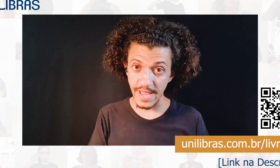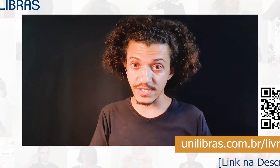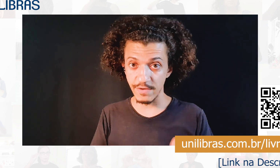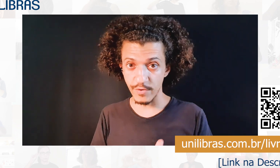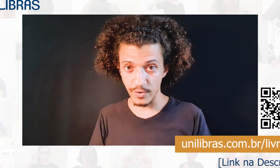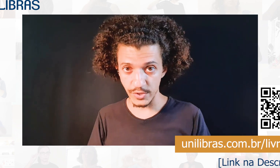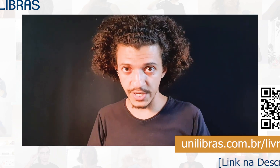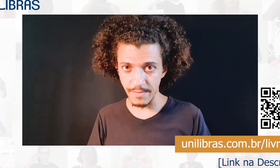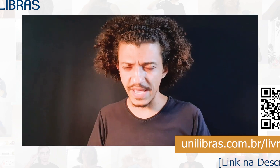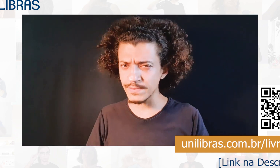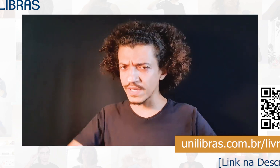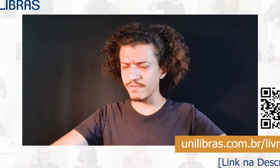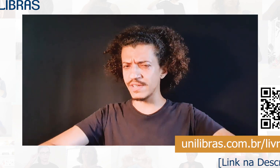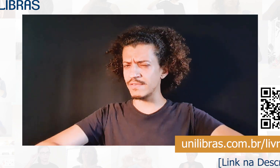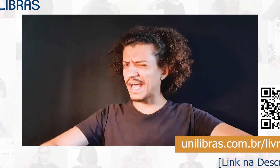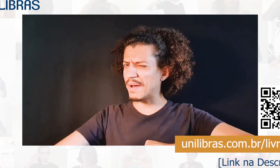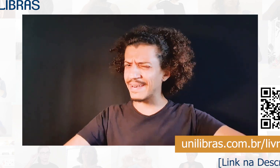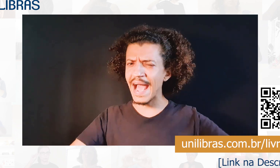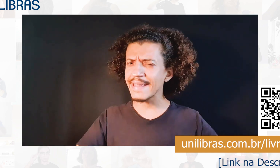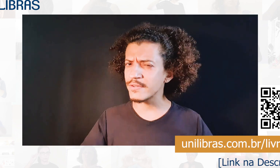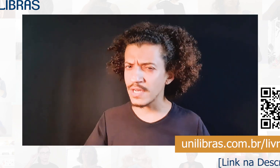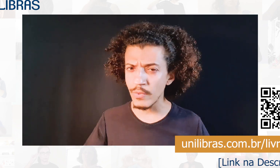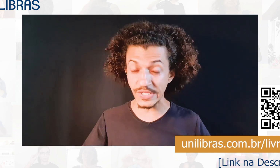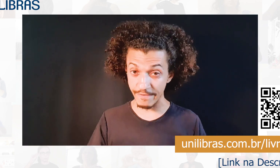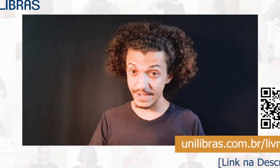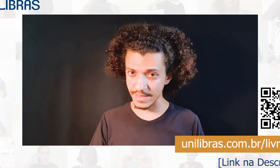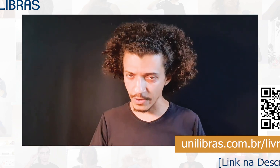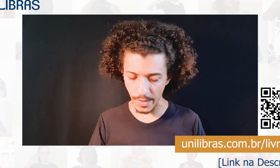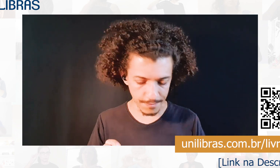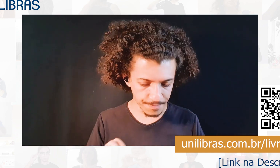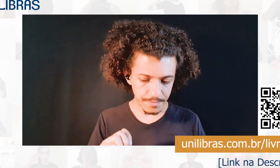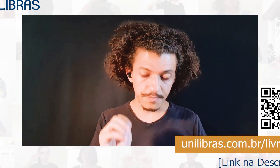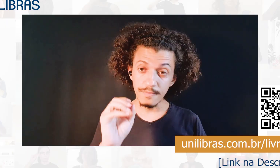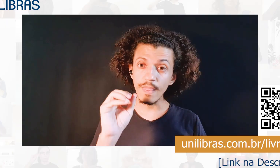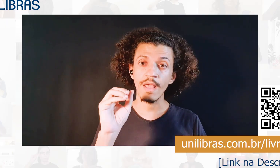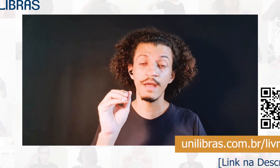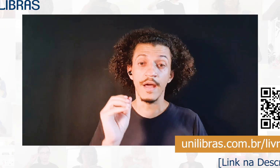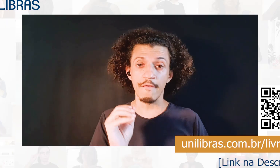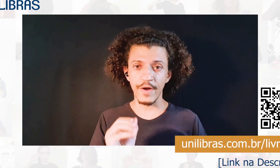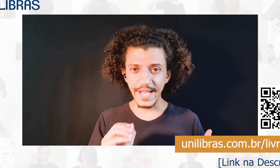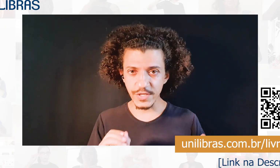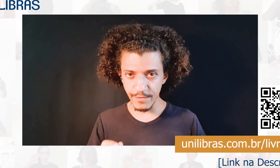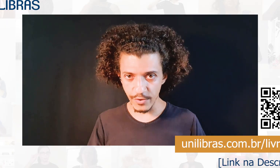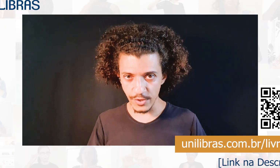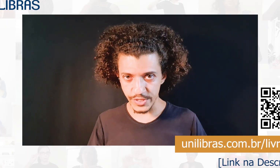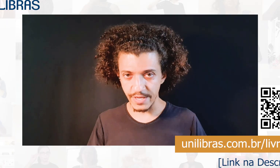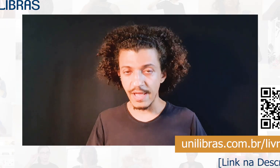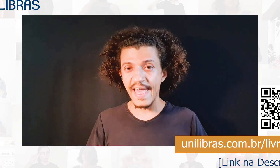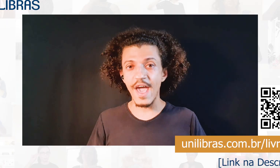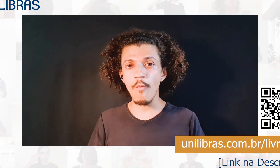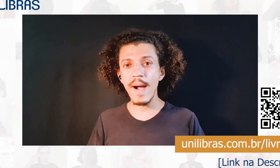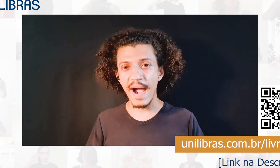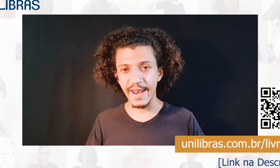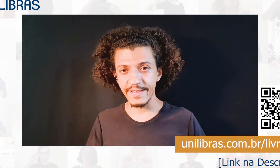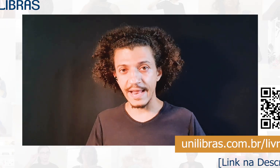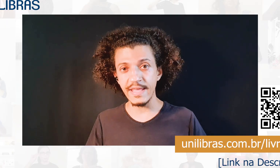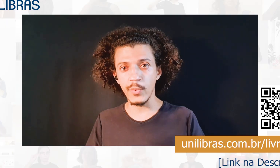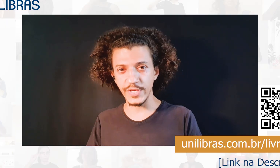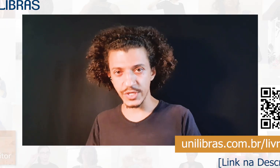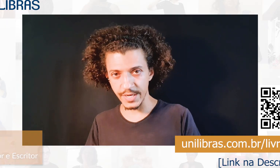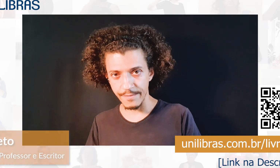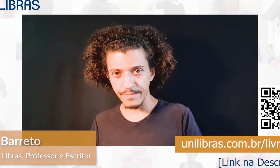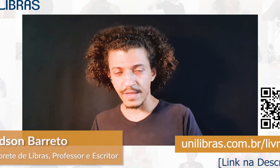é fonética e fonologia, mesmo que você não saiba nada de linguística, fica tranquilo. Fonética e fonologia é uma área